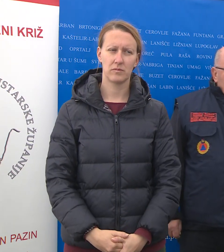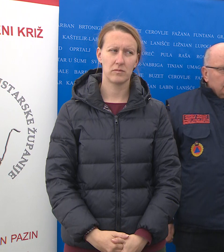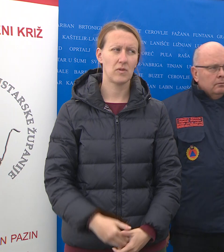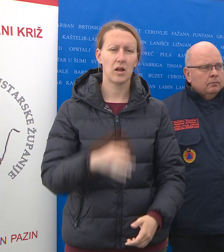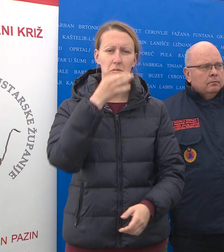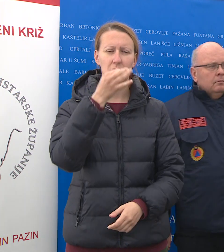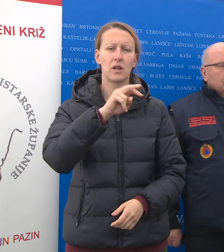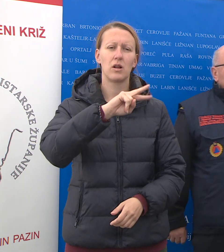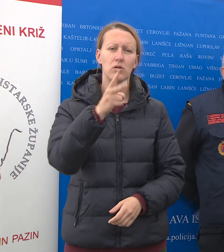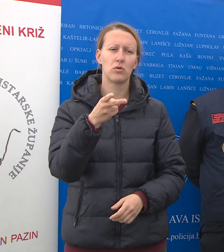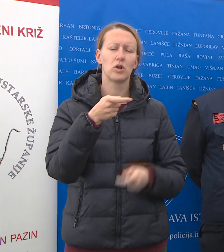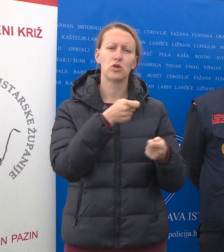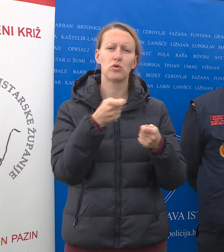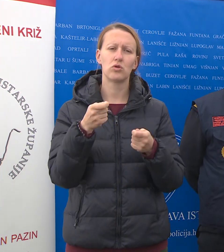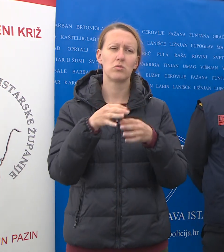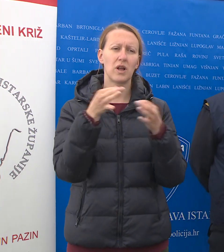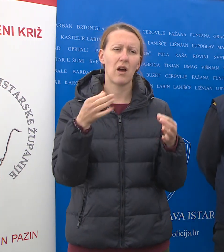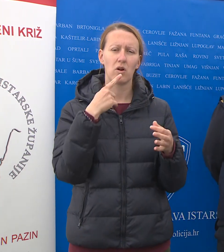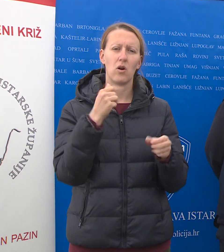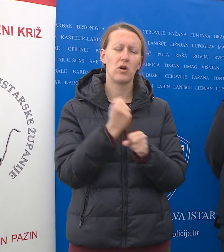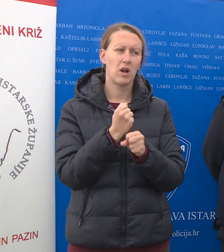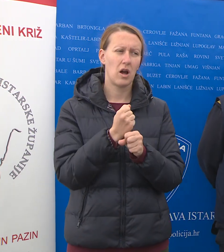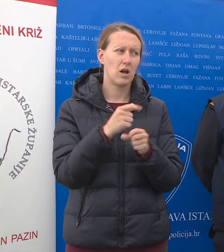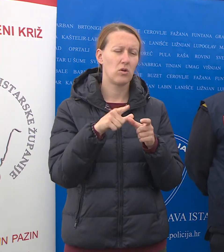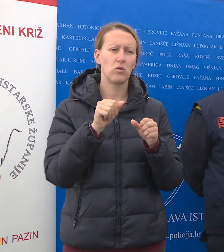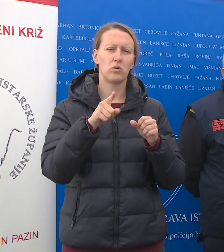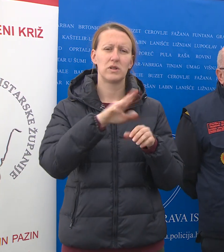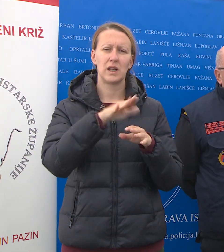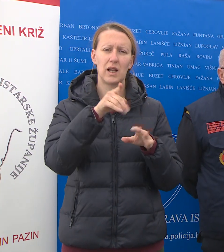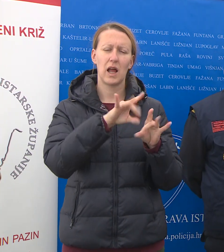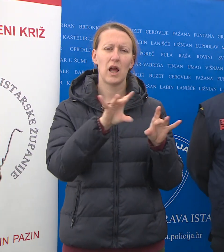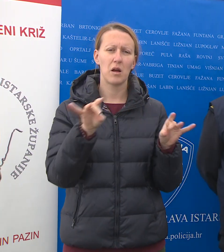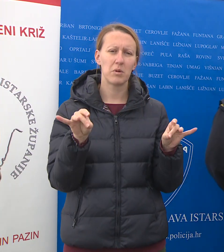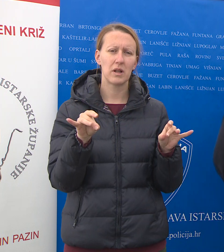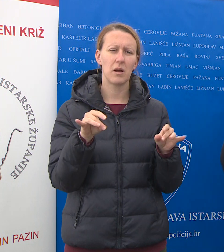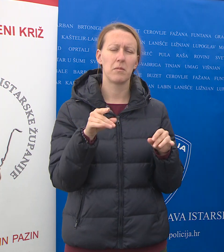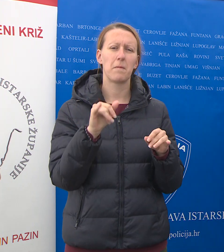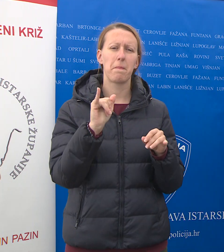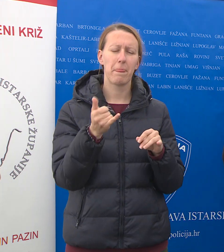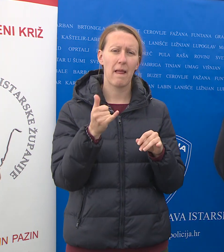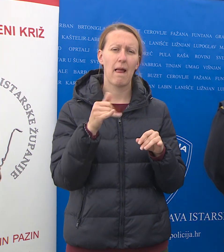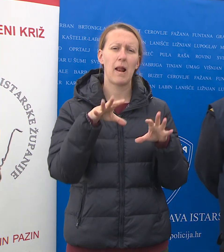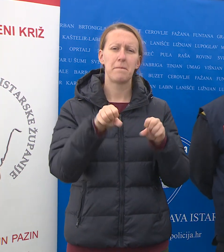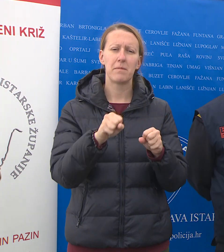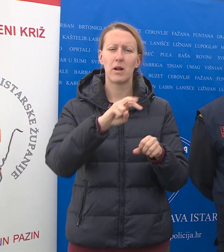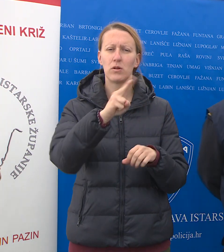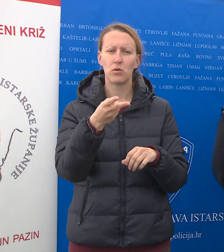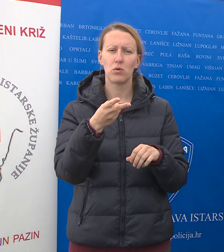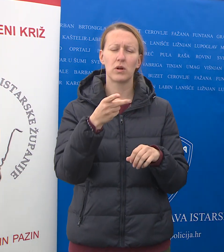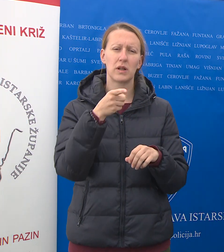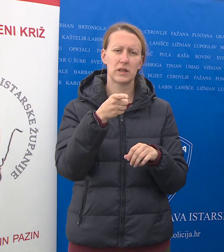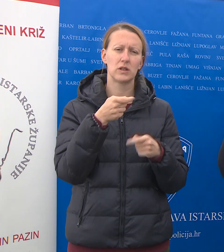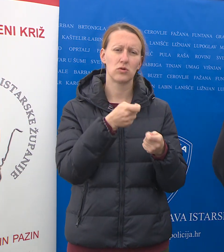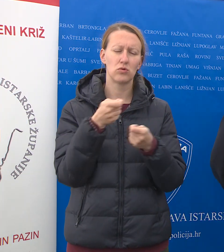Po pitanju drugih službi isto javnih koji sudjeluju u suzbijanju cijele te epidemije, da li pripadnici drugih, dakle,